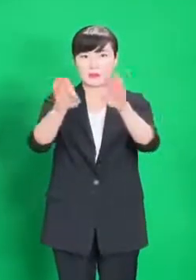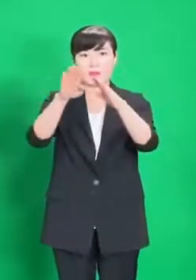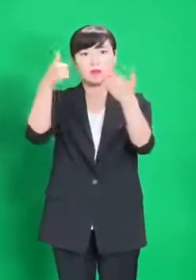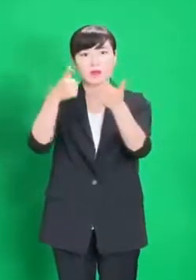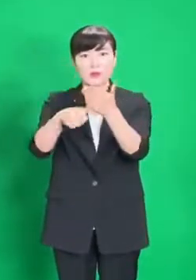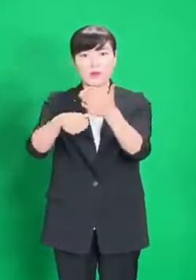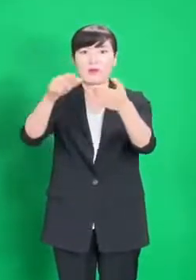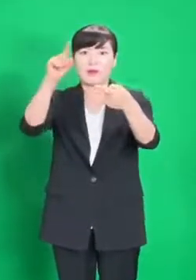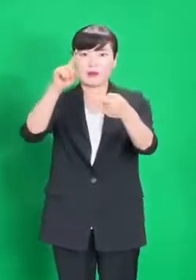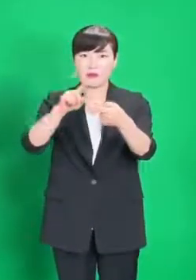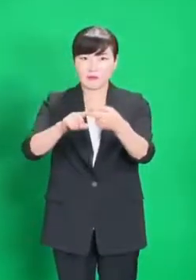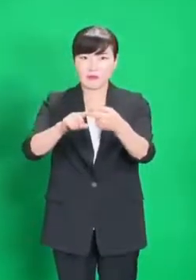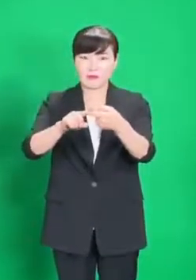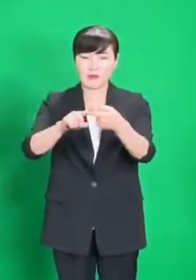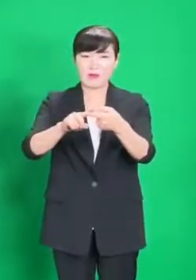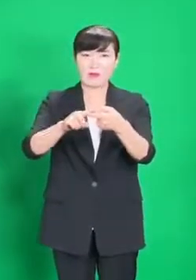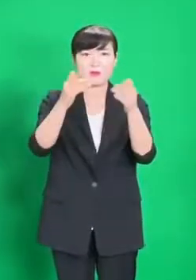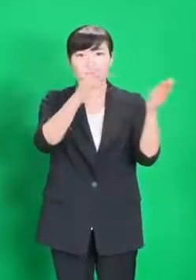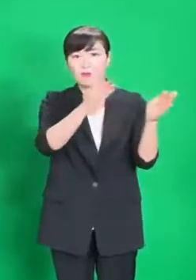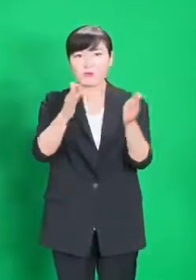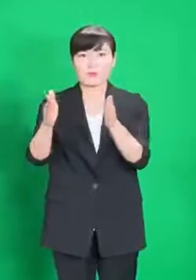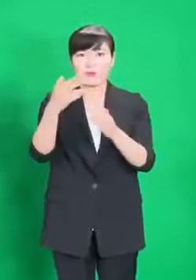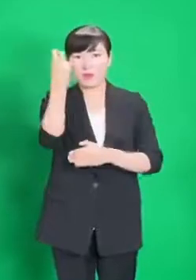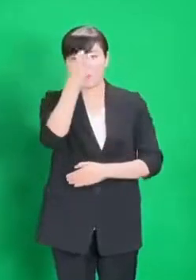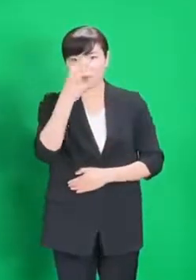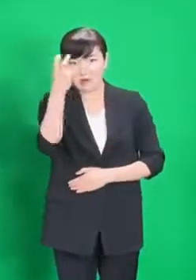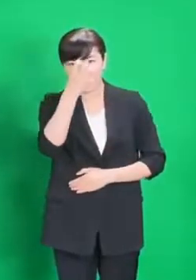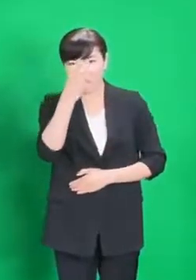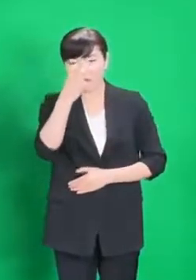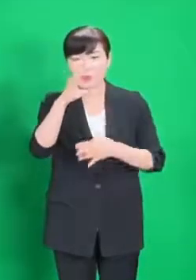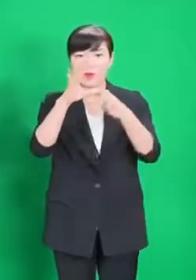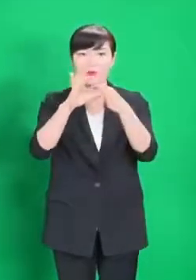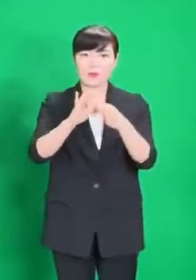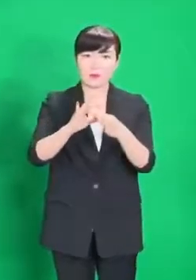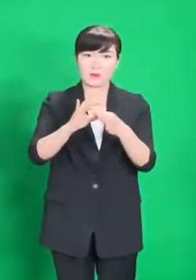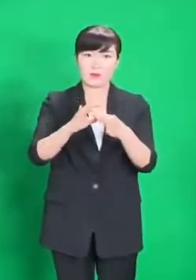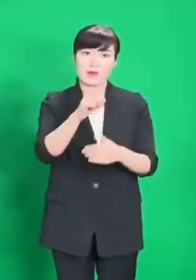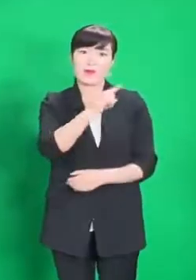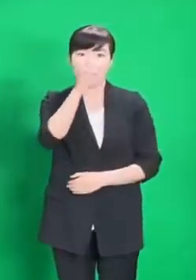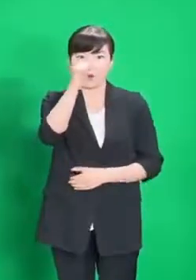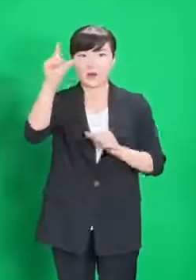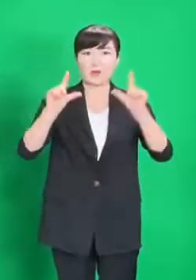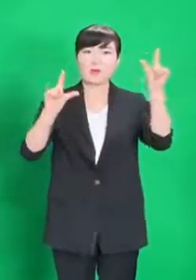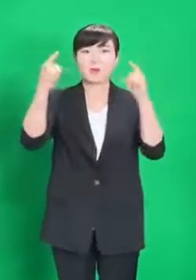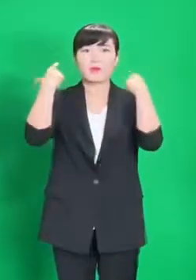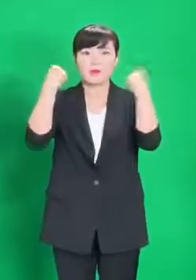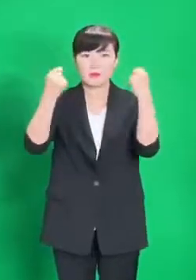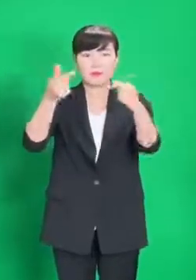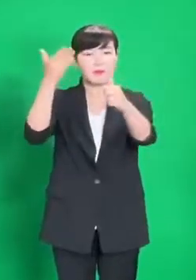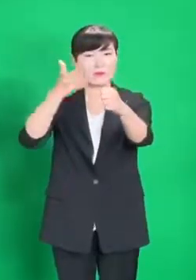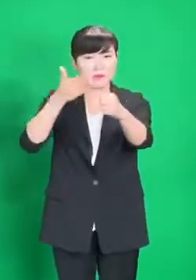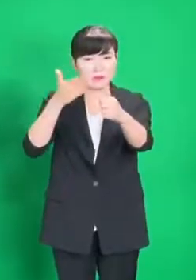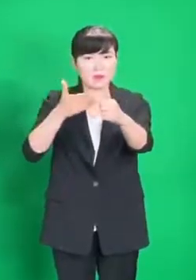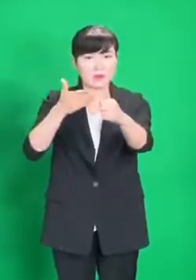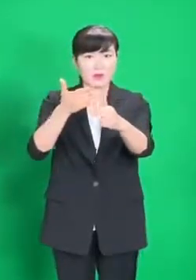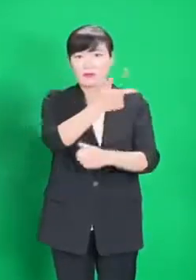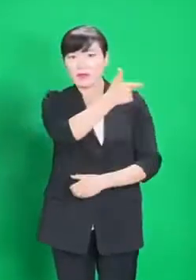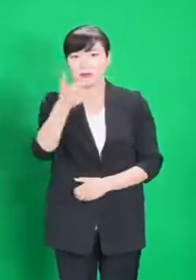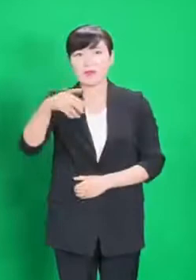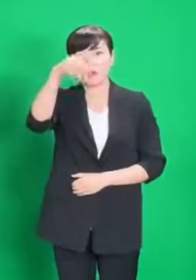대한 일제 점검을 통해 최적의 상태를 유지해 주시고 대규모 공사장,